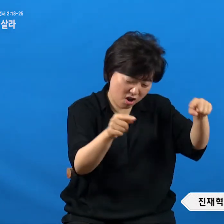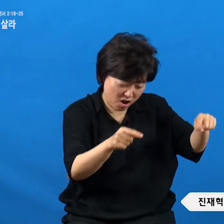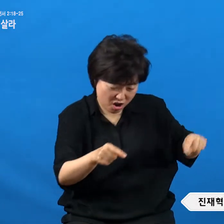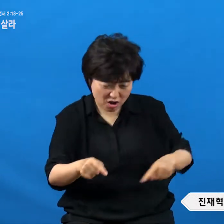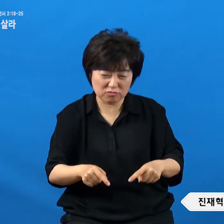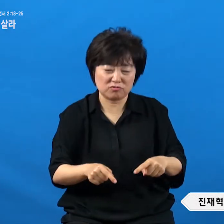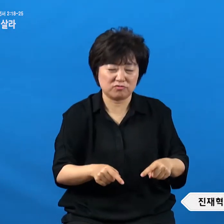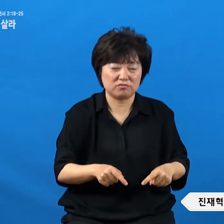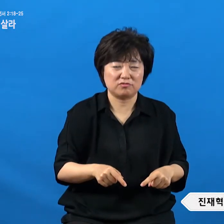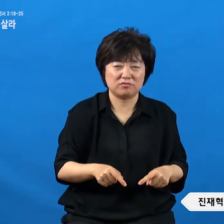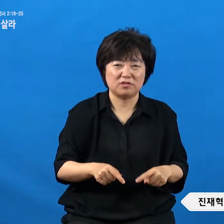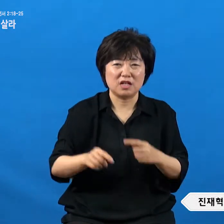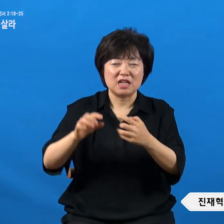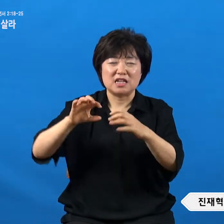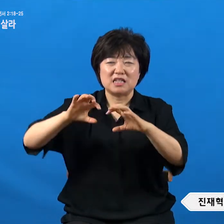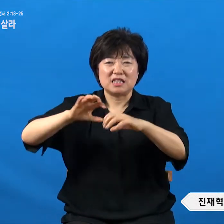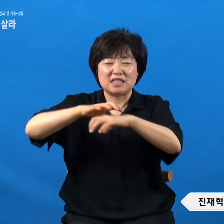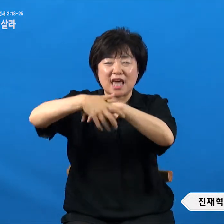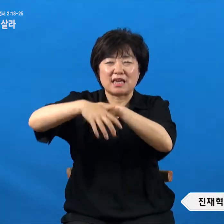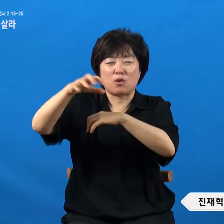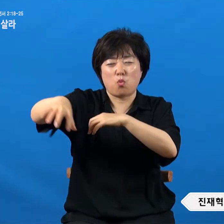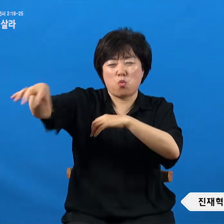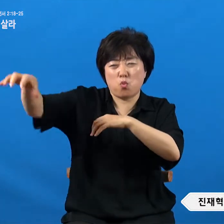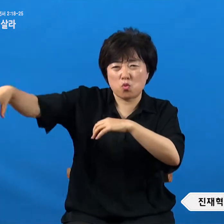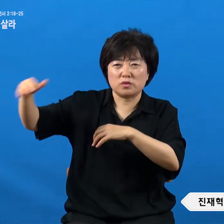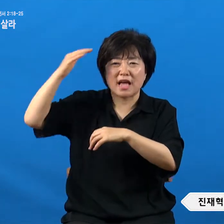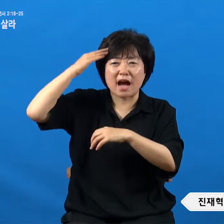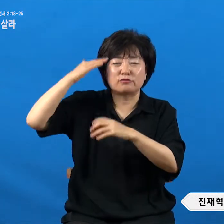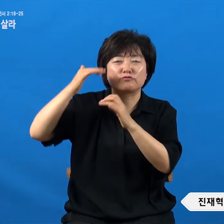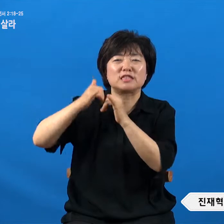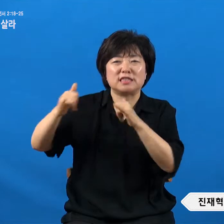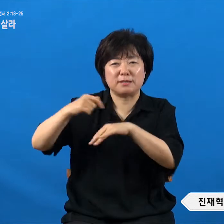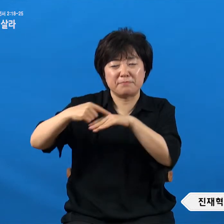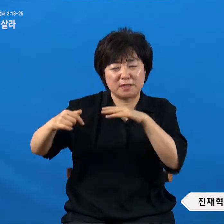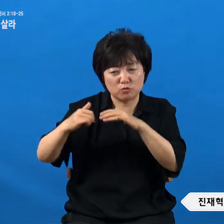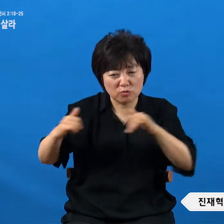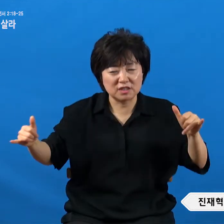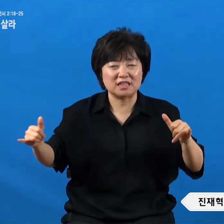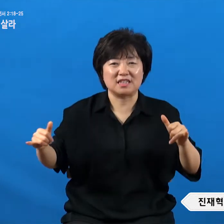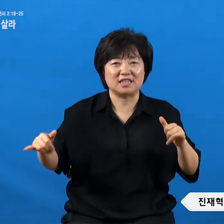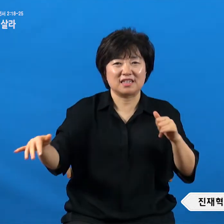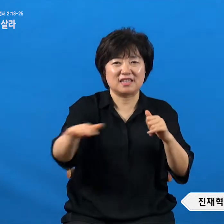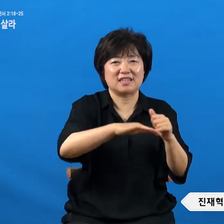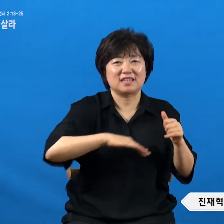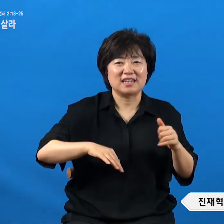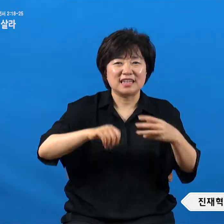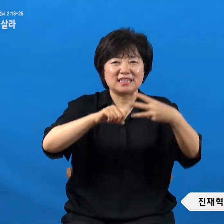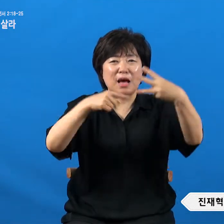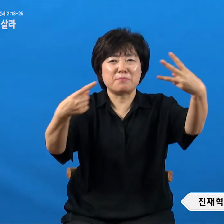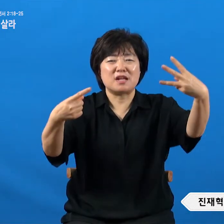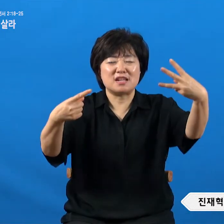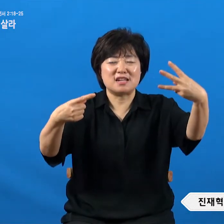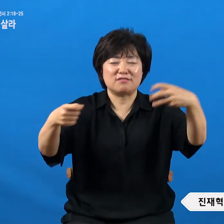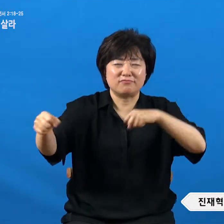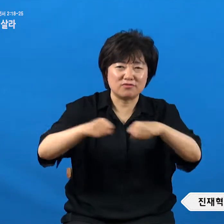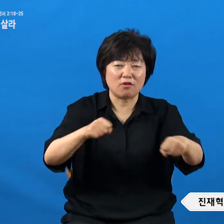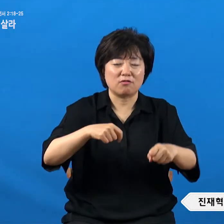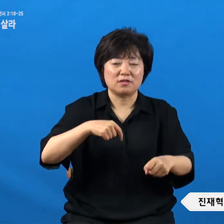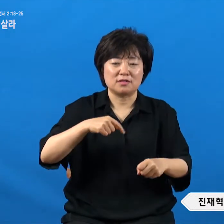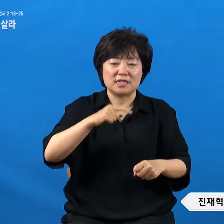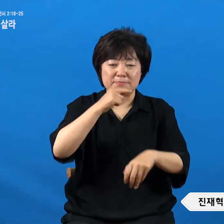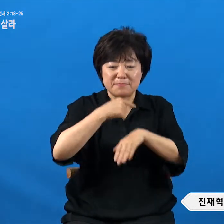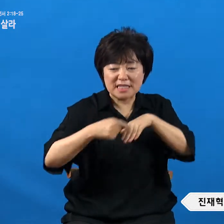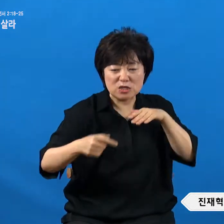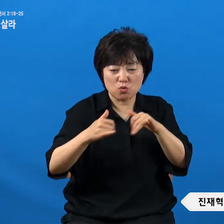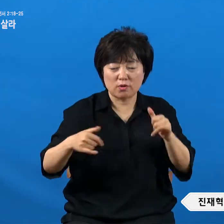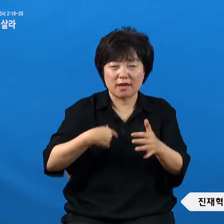수개월간 한반도 그리고 세계 곳곳의 모든 한인들과 함께 이루어졌던 이 3.1 운동, 우리